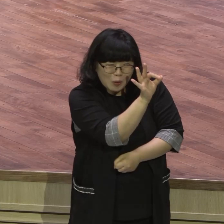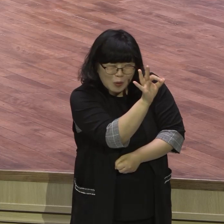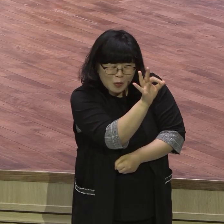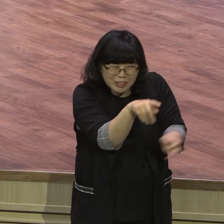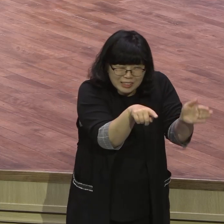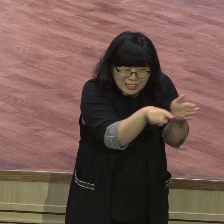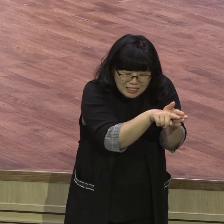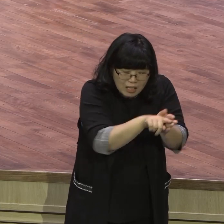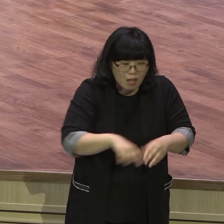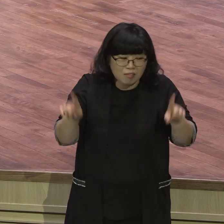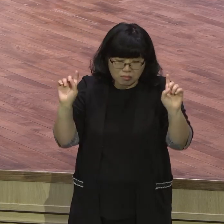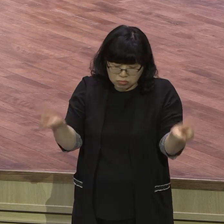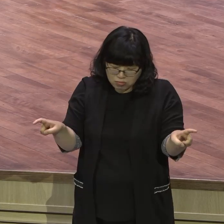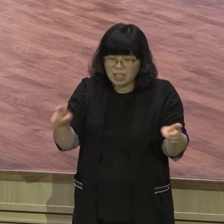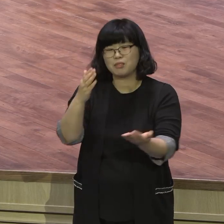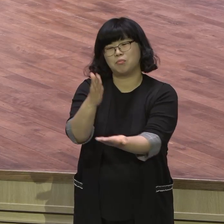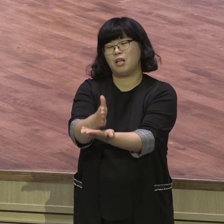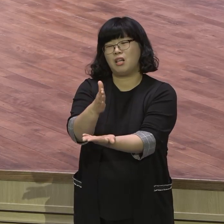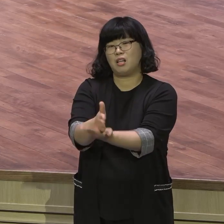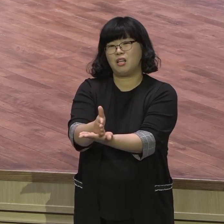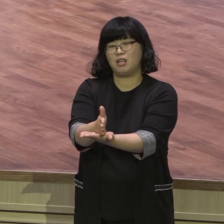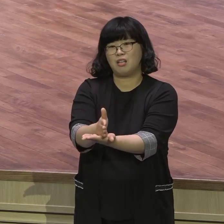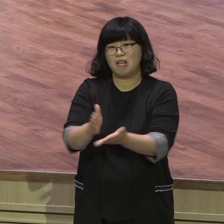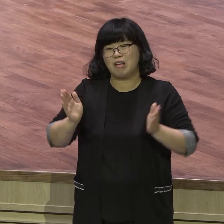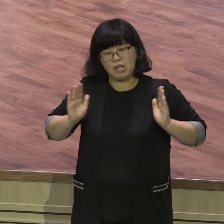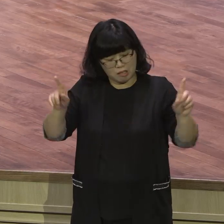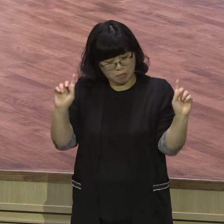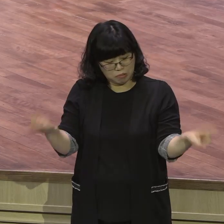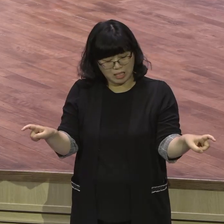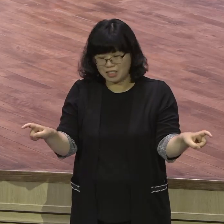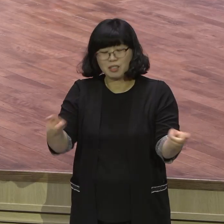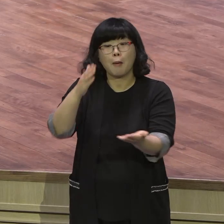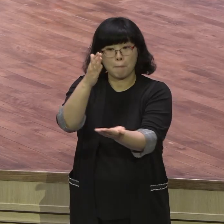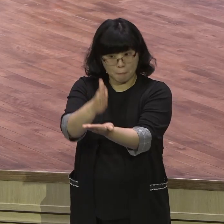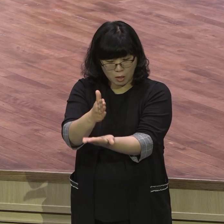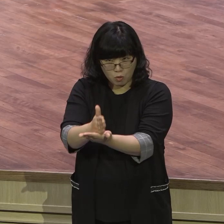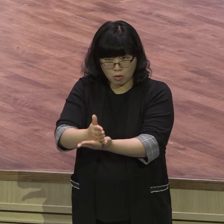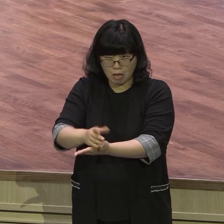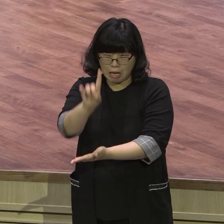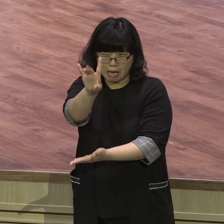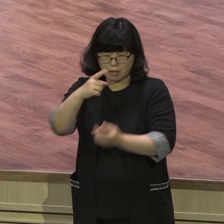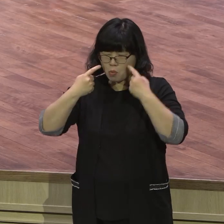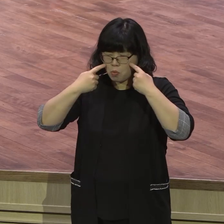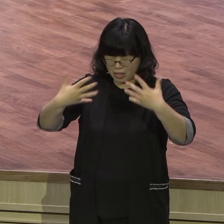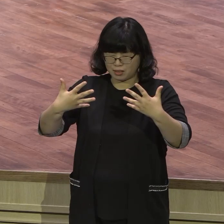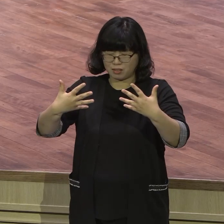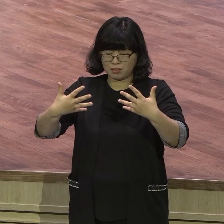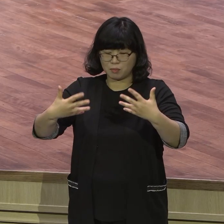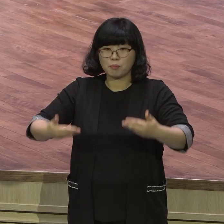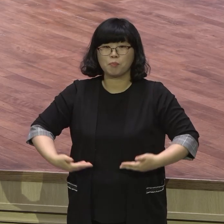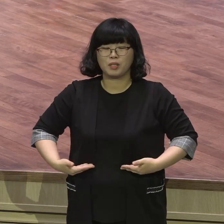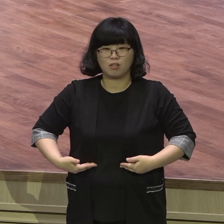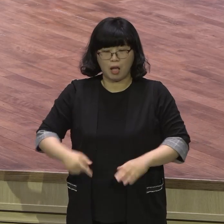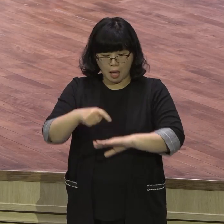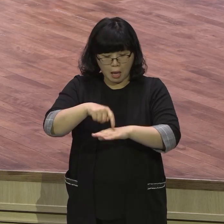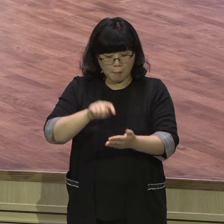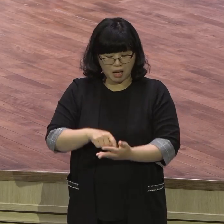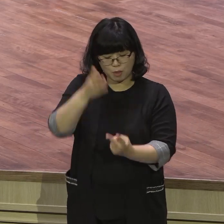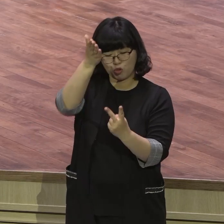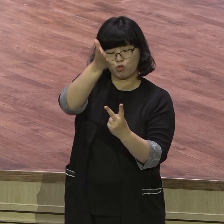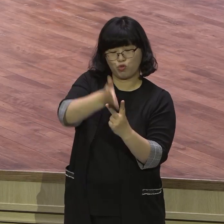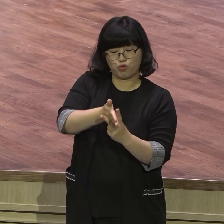원수의 조롱거리 만드는 영적 혼합주의에서 완전히 벗어나시 바랍니다. 양다리에 걸치지 마세요. 두망 품지 마세요.